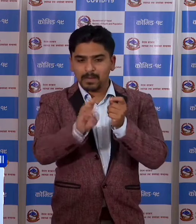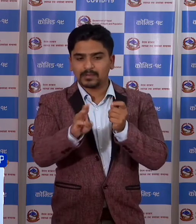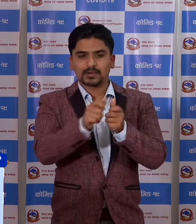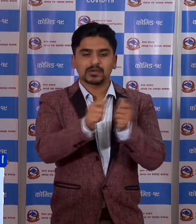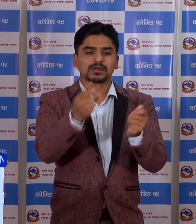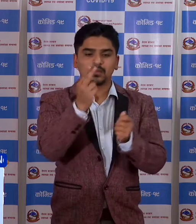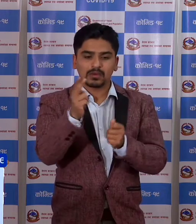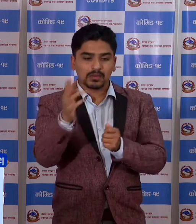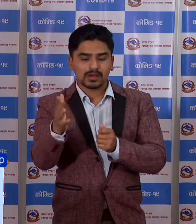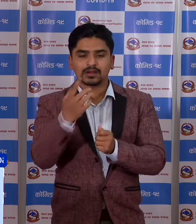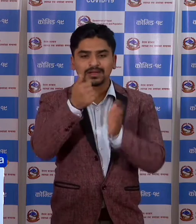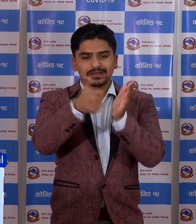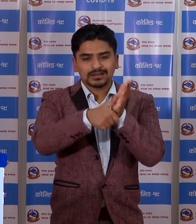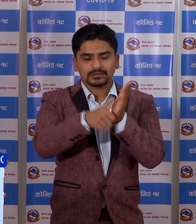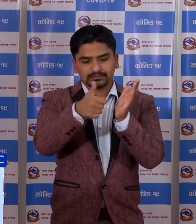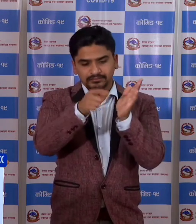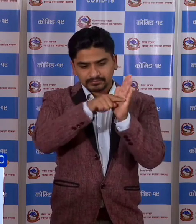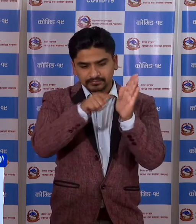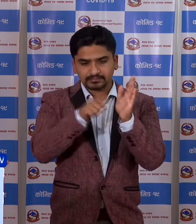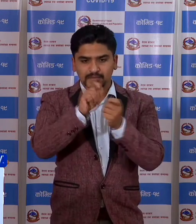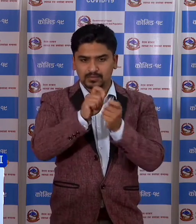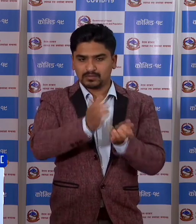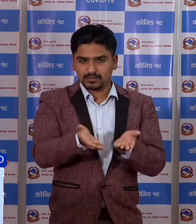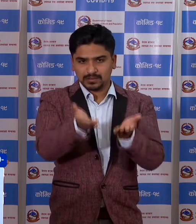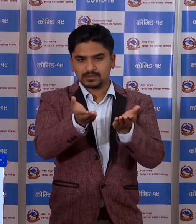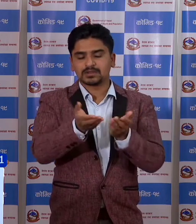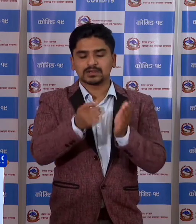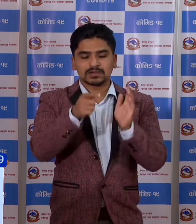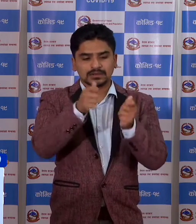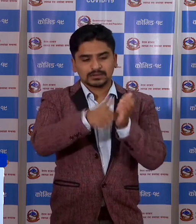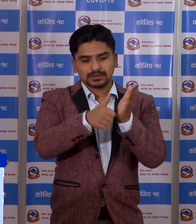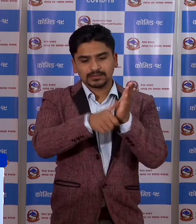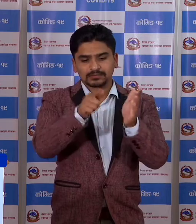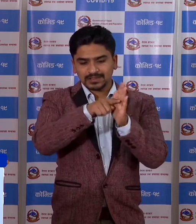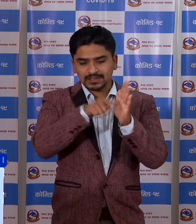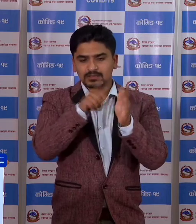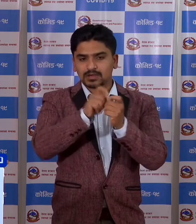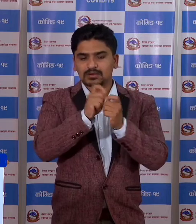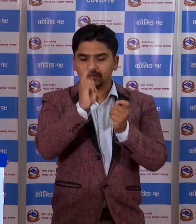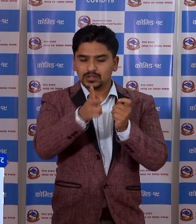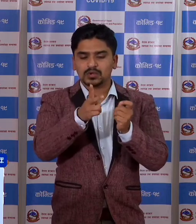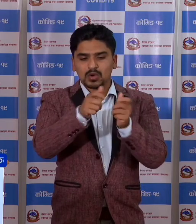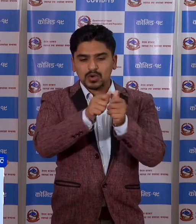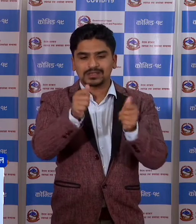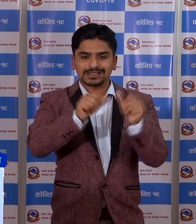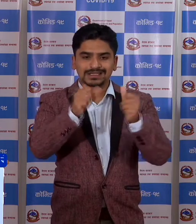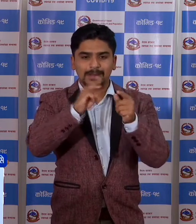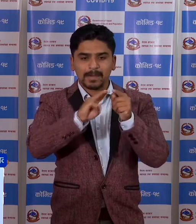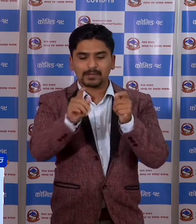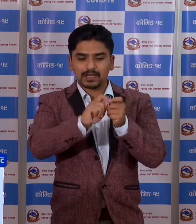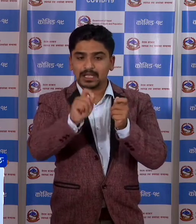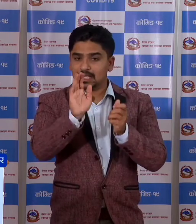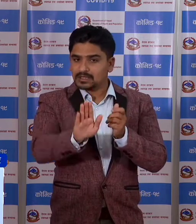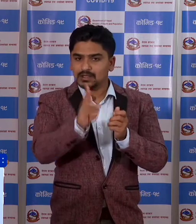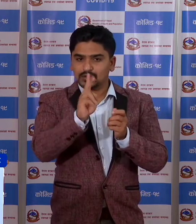मापदण्ड अनुसार भए नभएको चेकलिस्टहरू यहाँहरूले बनाउनुहोस्, चेकलिस्टहरू डेभलप गर्नुहोस्। त्यो चेकलिस्ट अनुसार जे जे मापदण्डमा